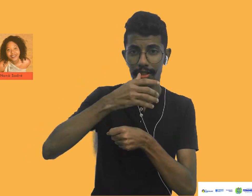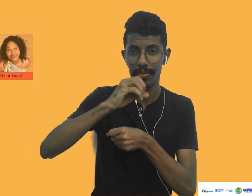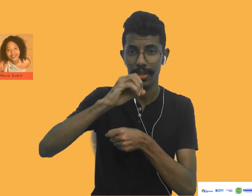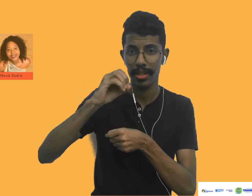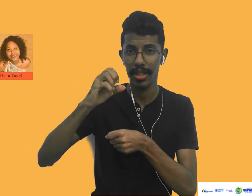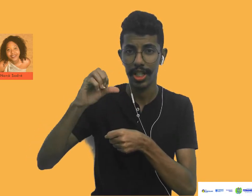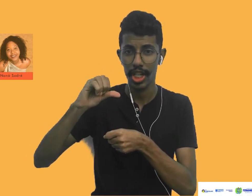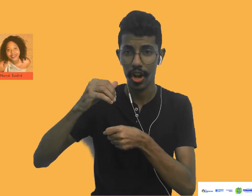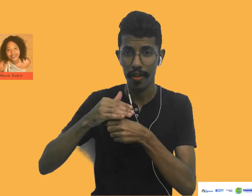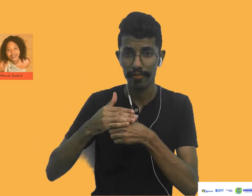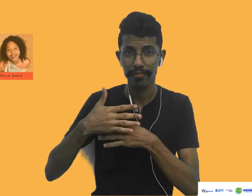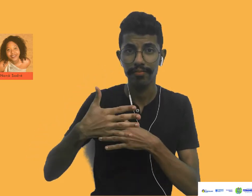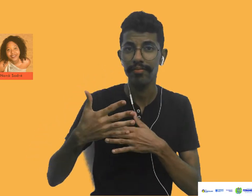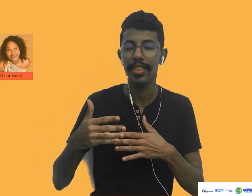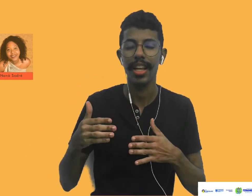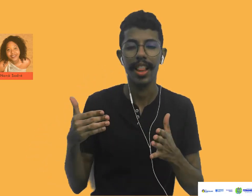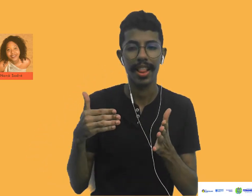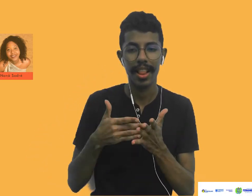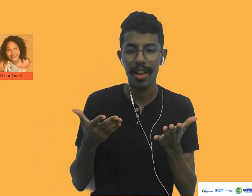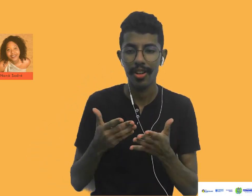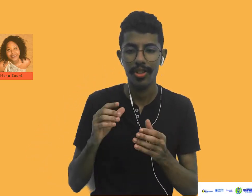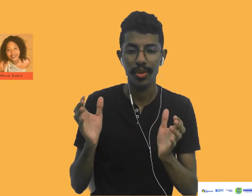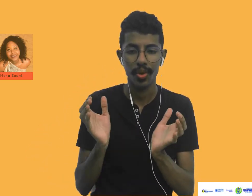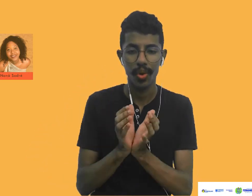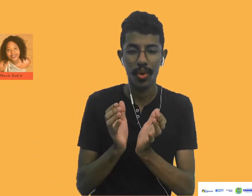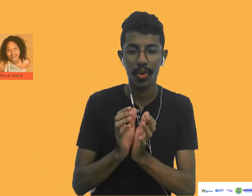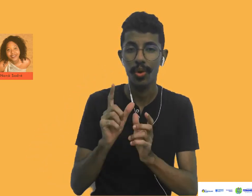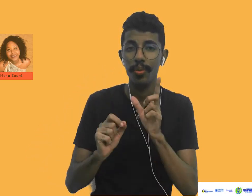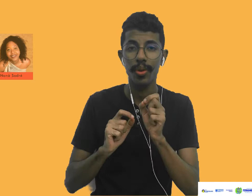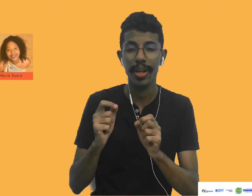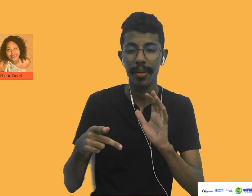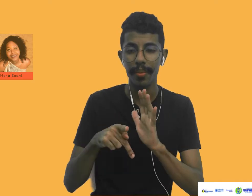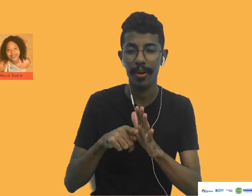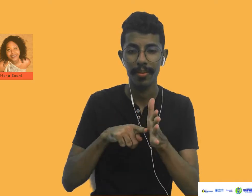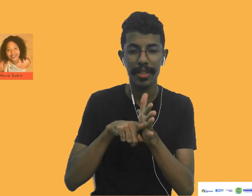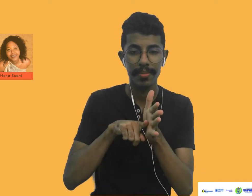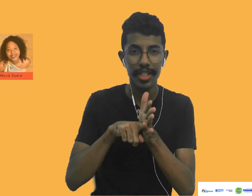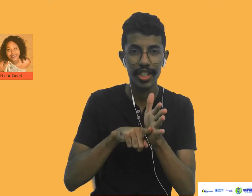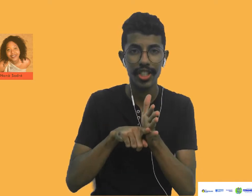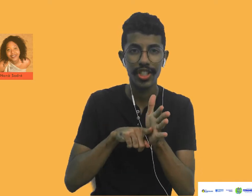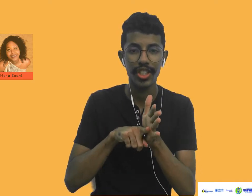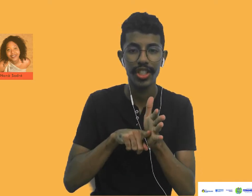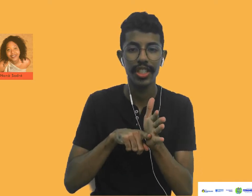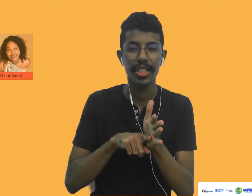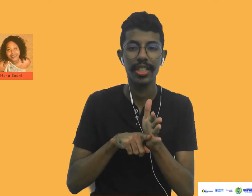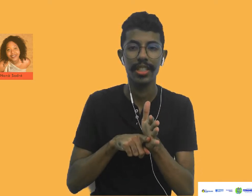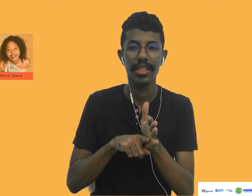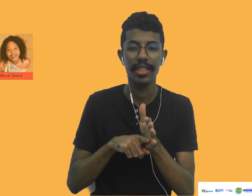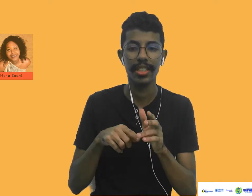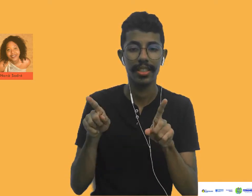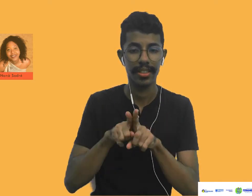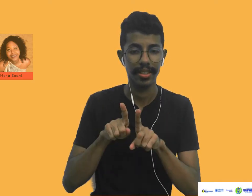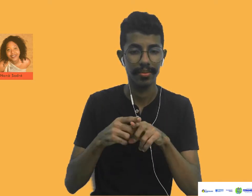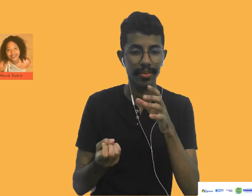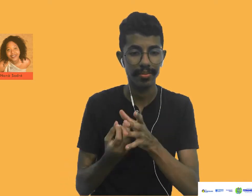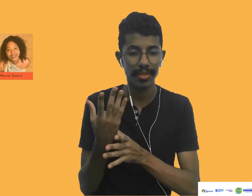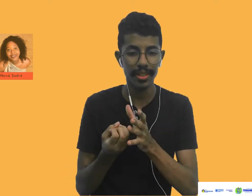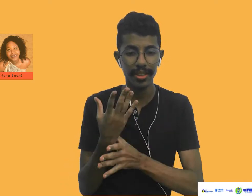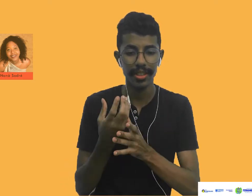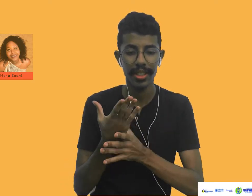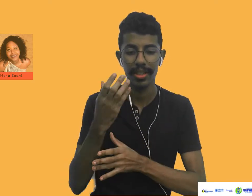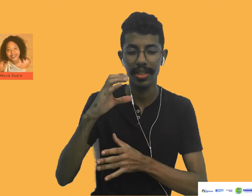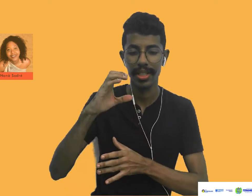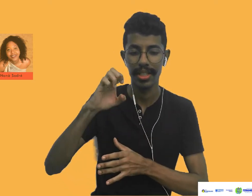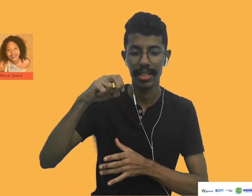2009, o grupo Post vira um grupo de pesquisa, né? Pesquisa pesquisa e